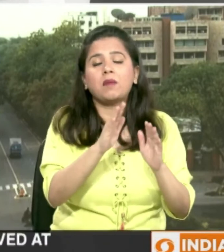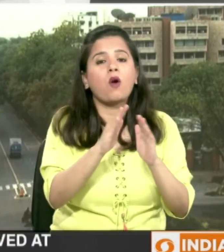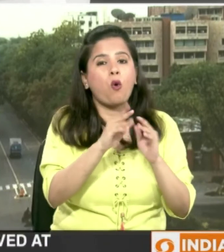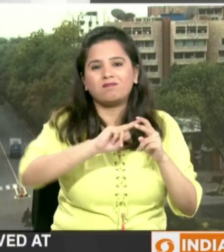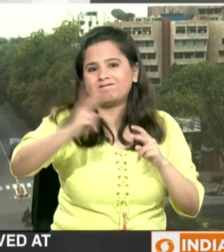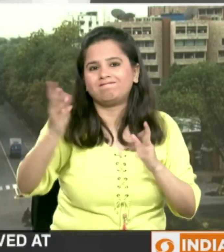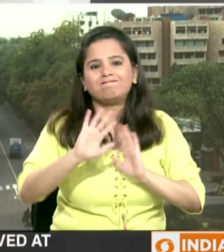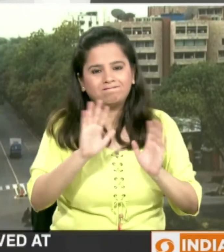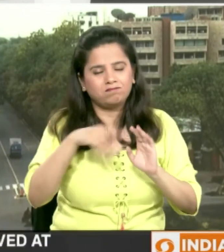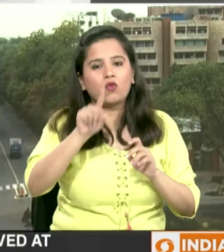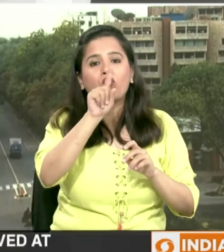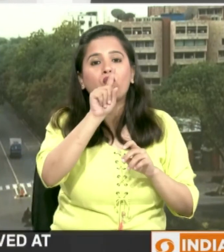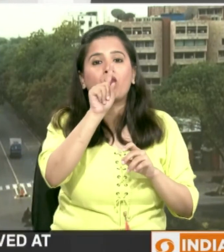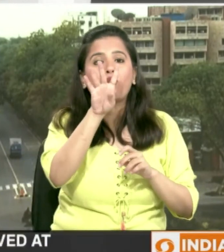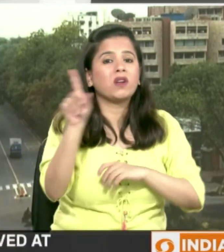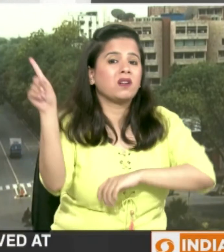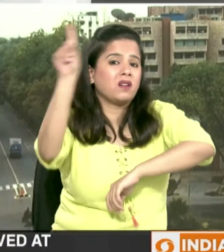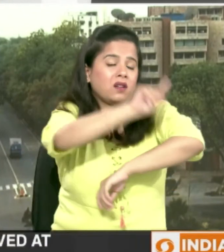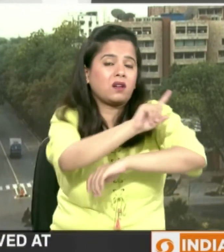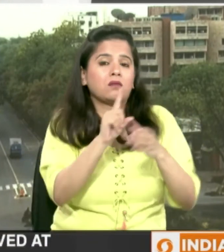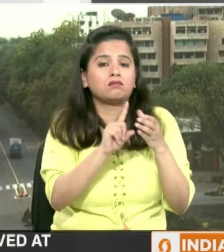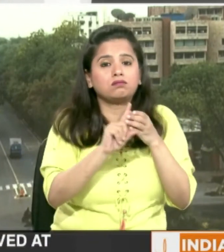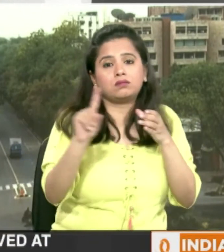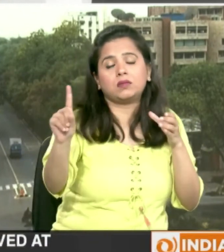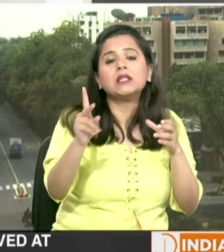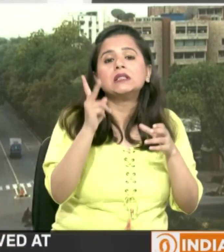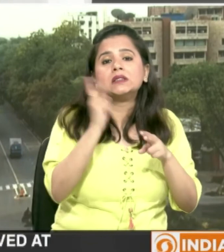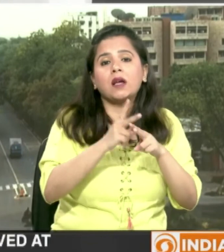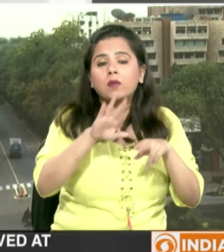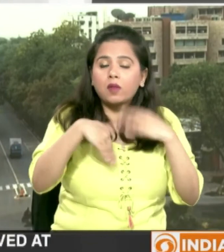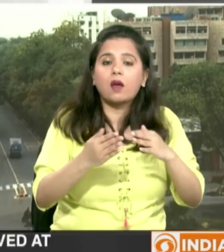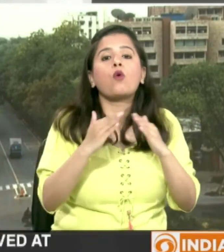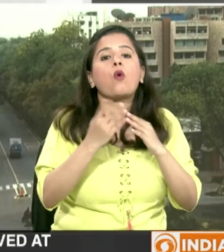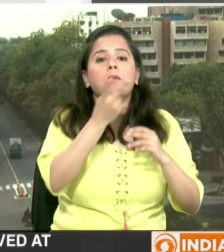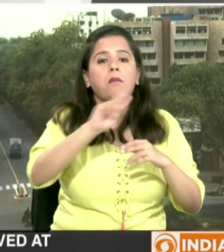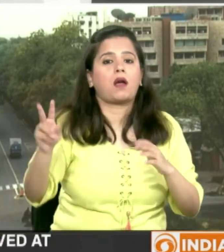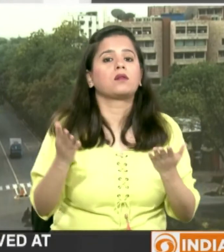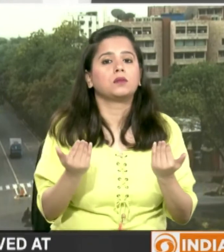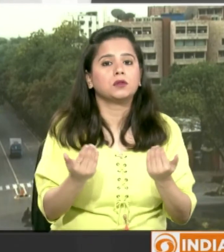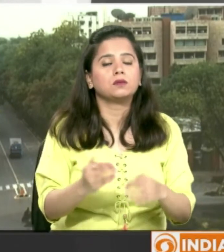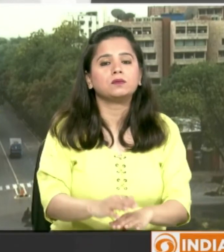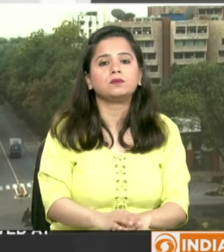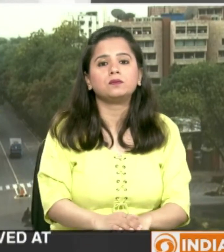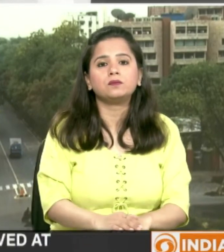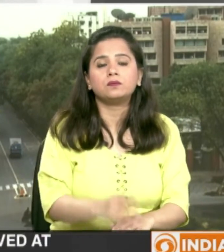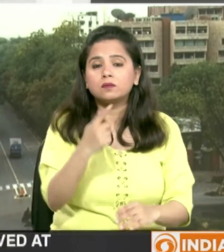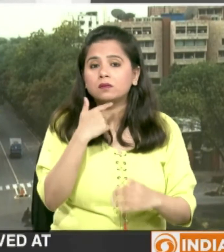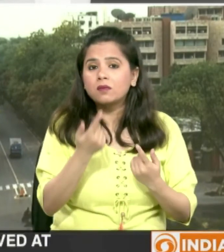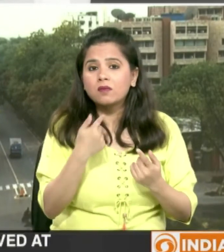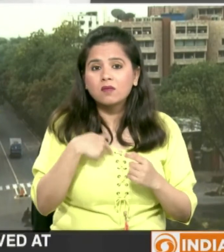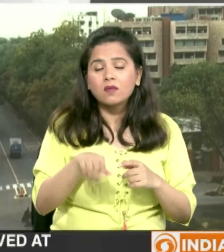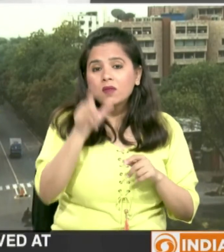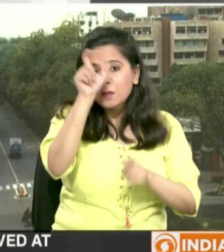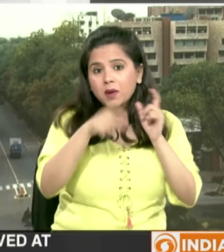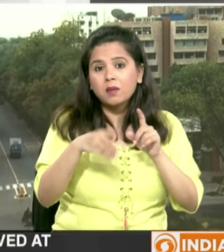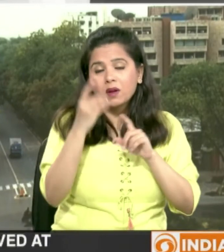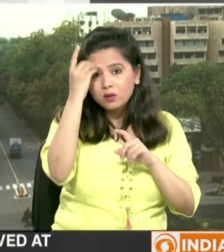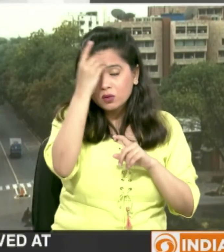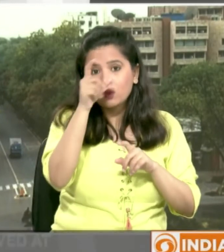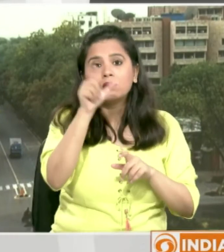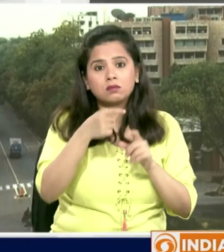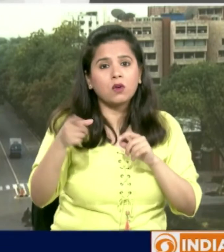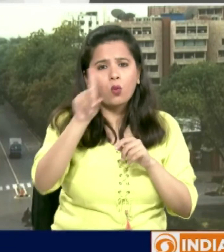they will all be quarantined for mandatory 14 days. दुबई से आई है जी फ्लाइट, और इसमें करीब करीब 177 लोग